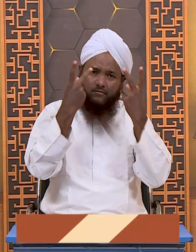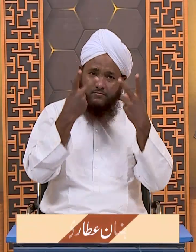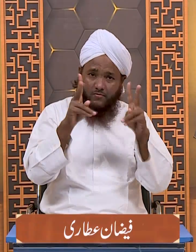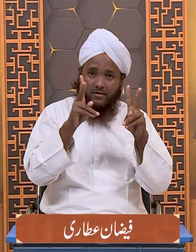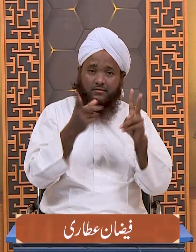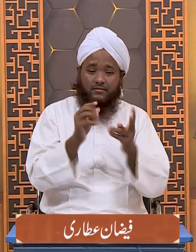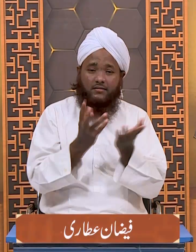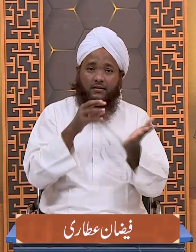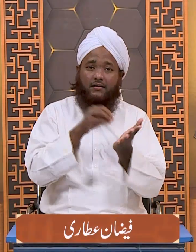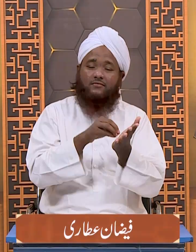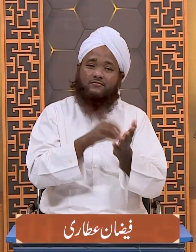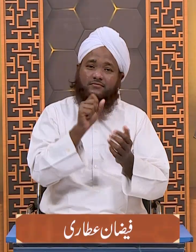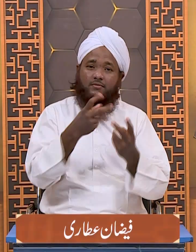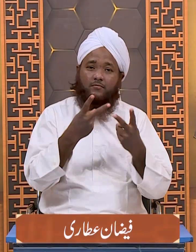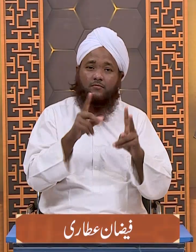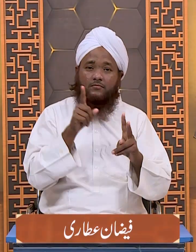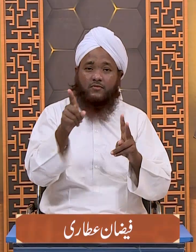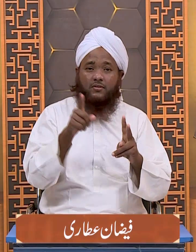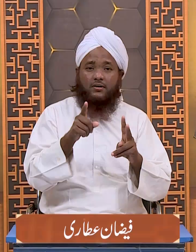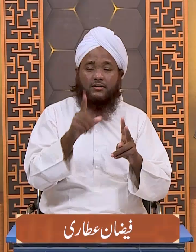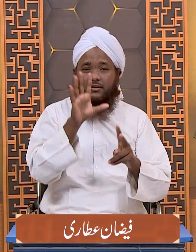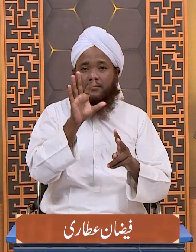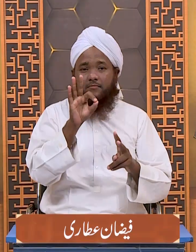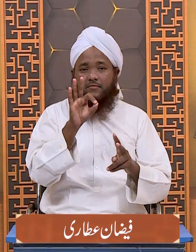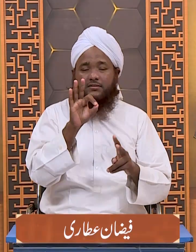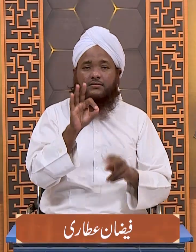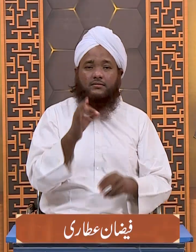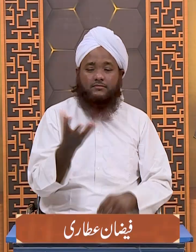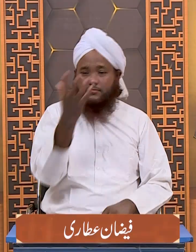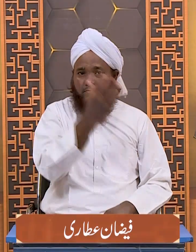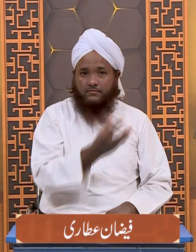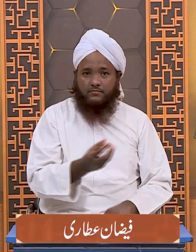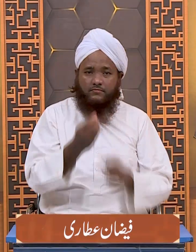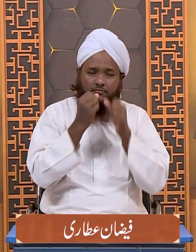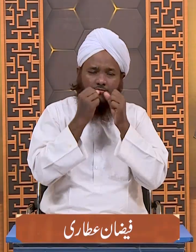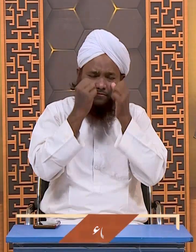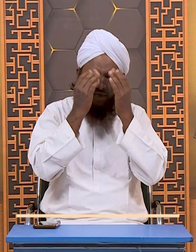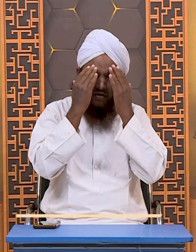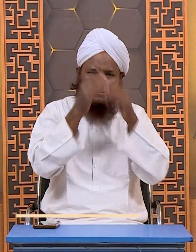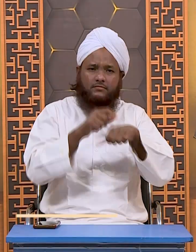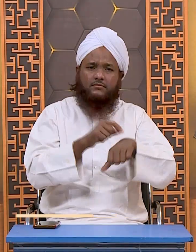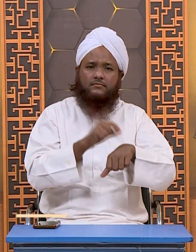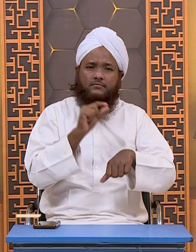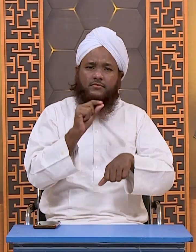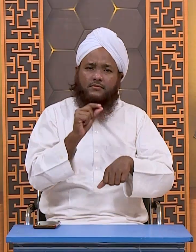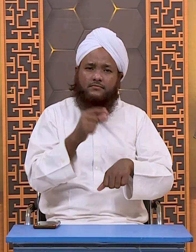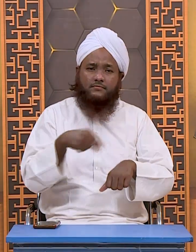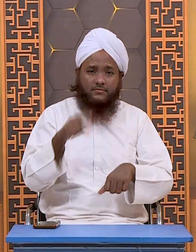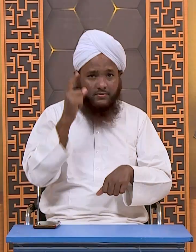हैं, जिनका मामूल है दिन भर में 50 मरतबा दुरूद पाक पढ़ना। कितनी प्यारी ये फजीलत है और कितने खुश